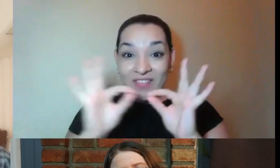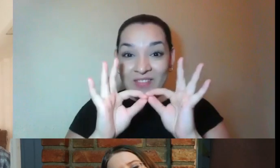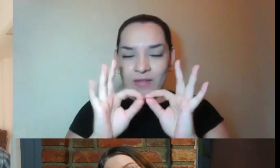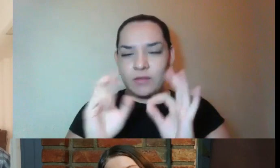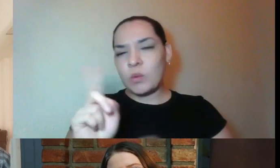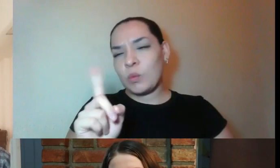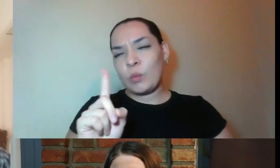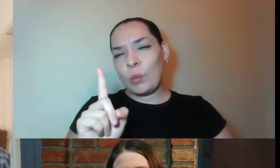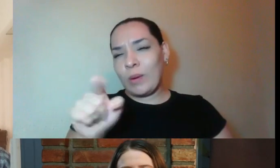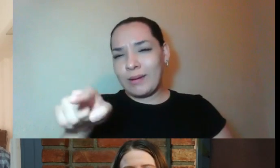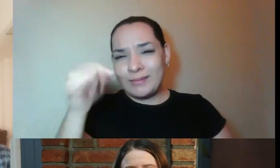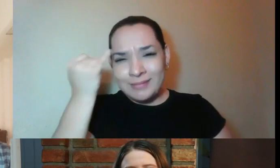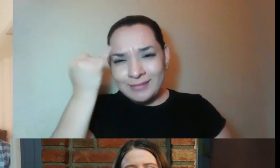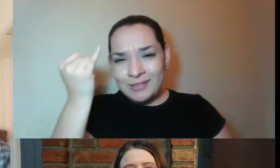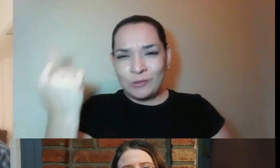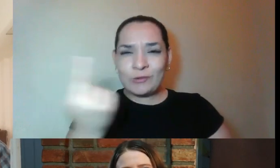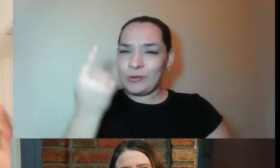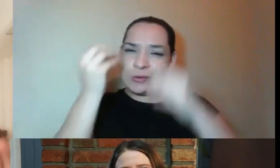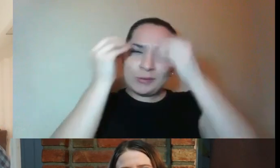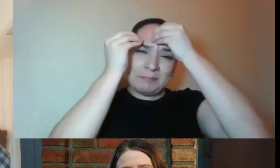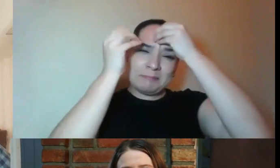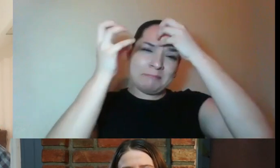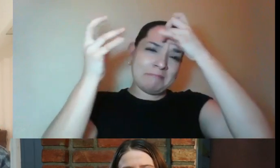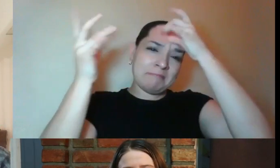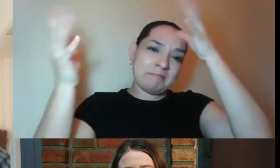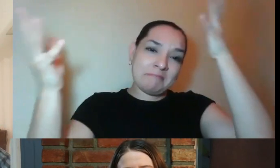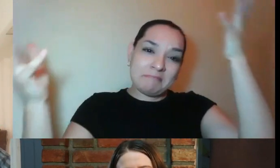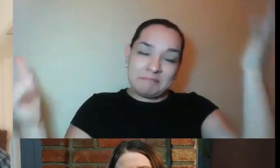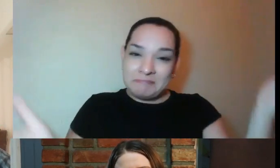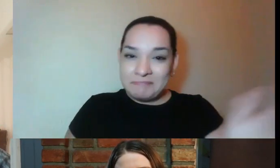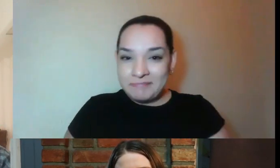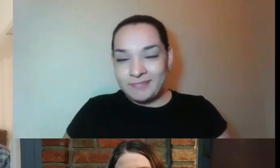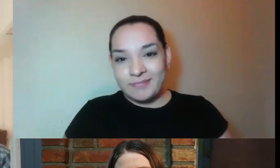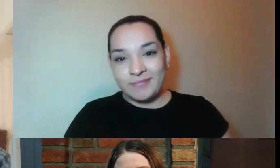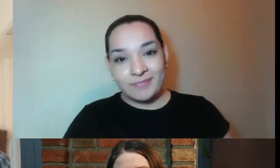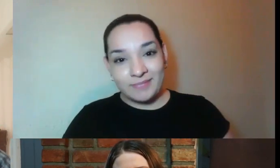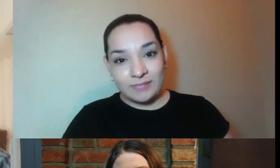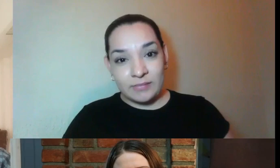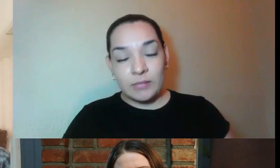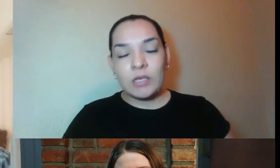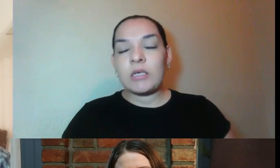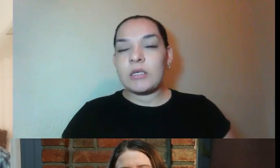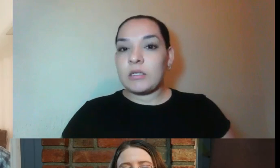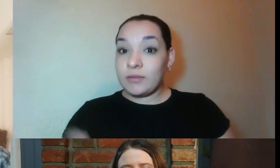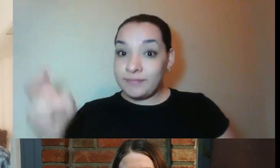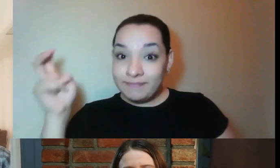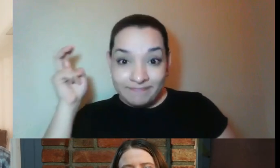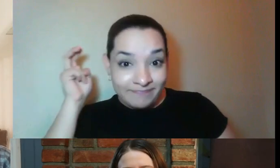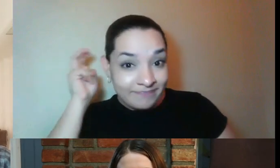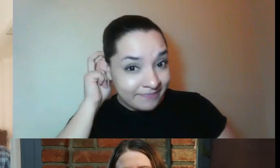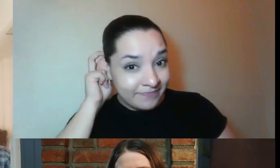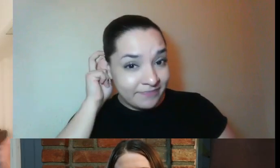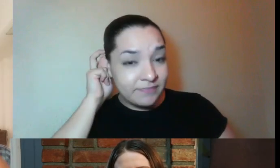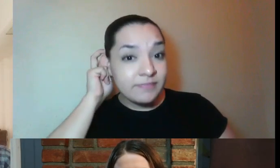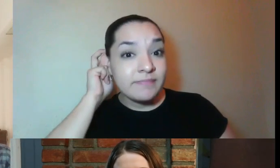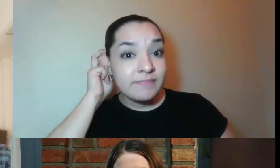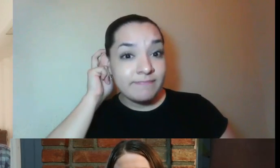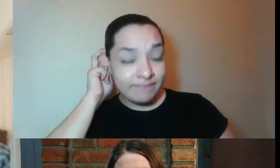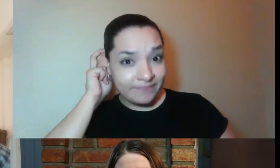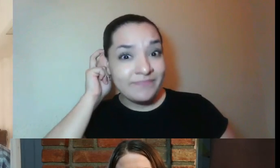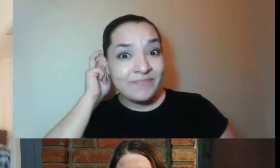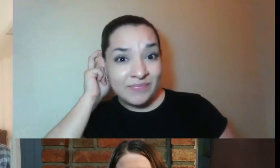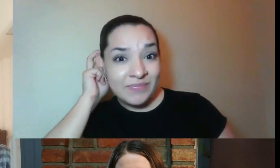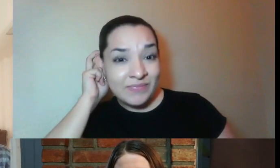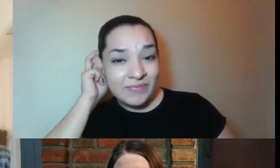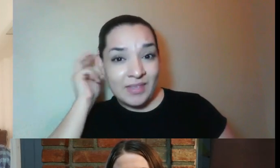perfecto? No, está muy lejos de esa fantasía. Un implante coclear, una